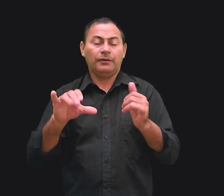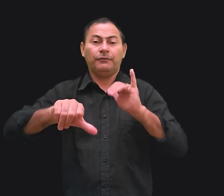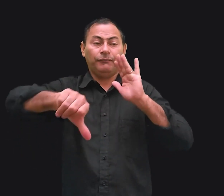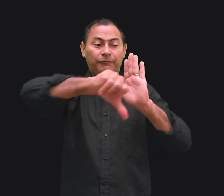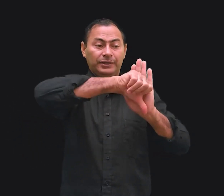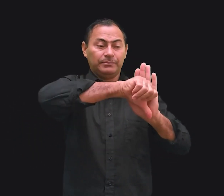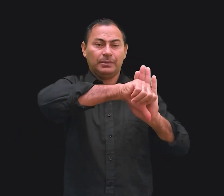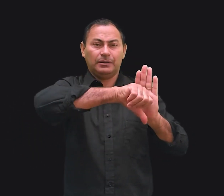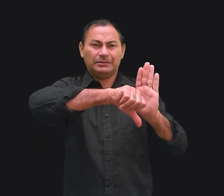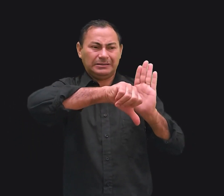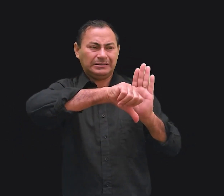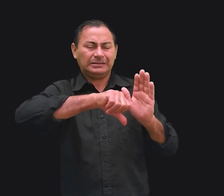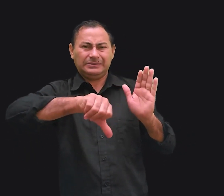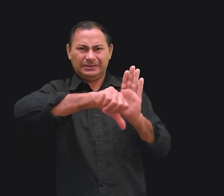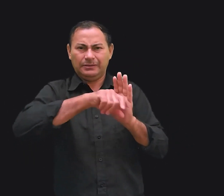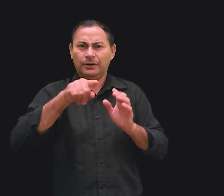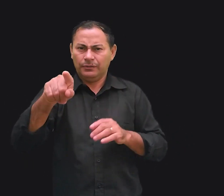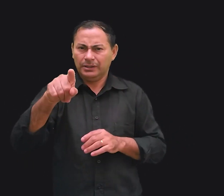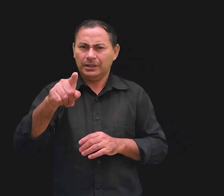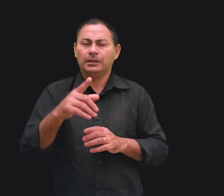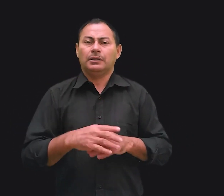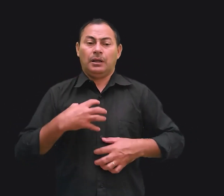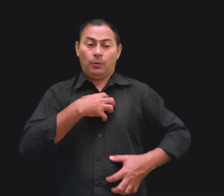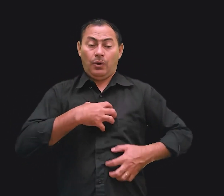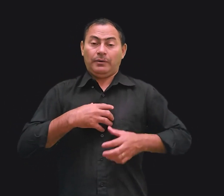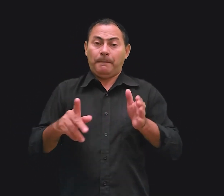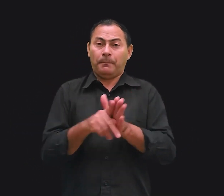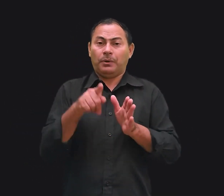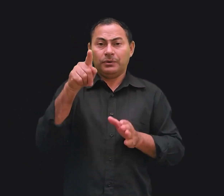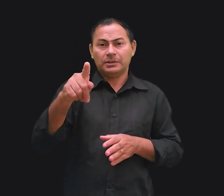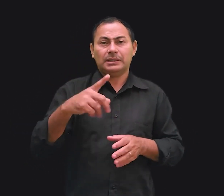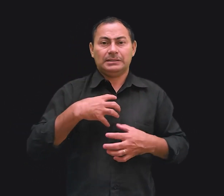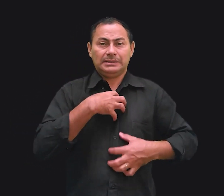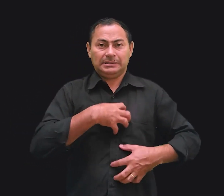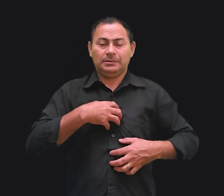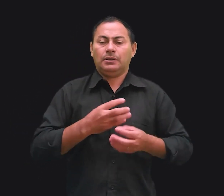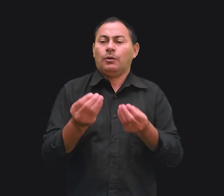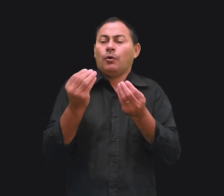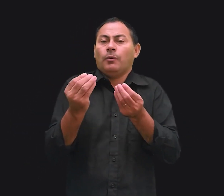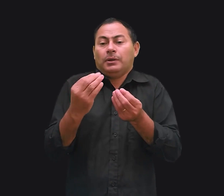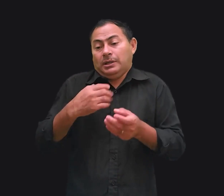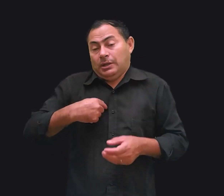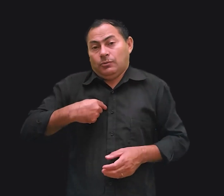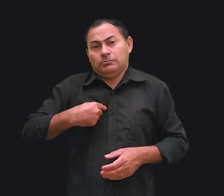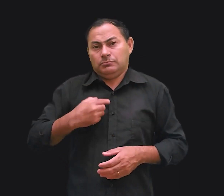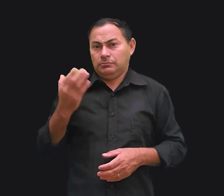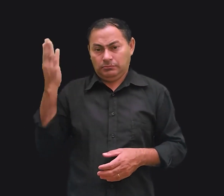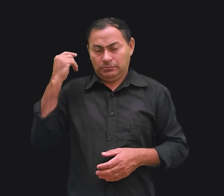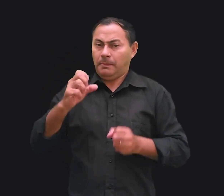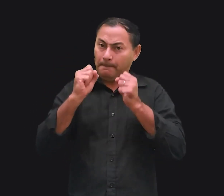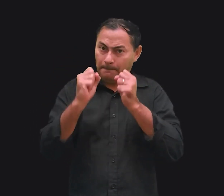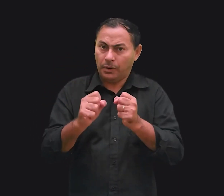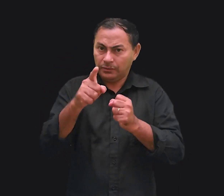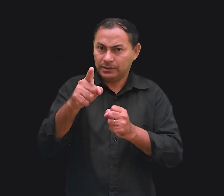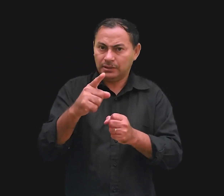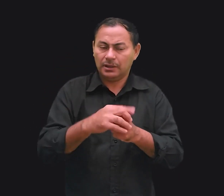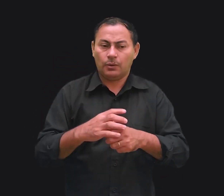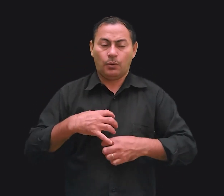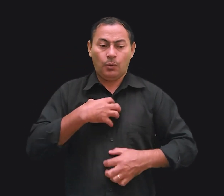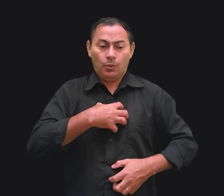sendo vítima dela. Geralmente você está com raiva de você mesma. Como foi o meu caso? Pode ser que você esteja